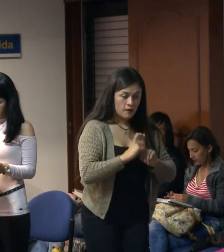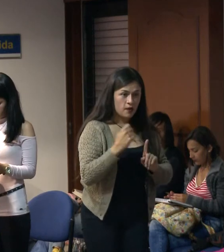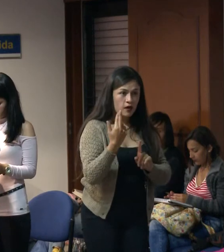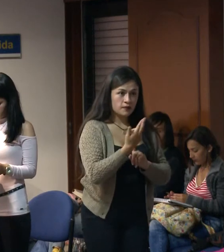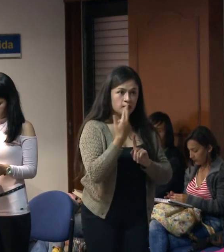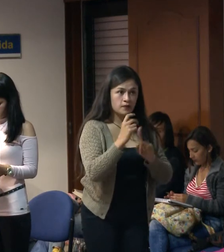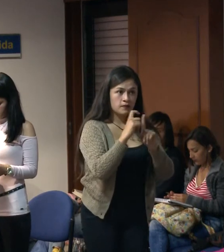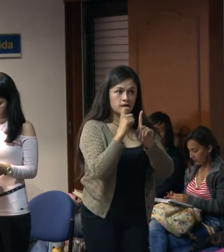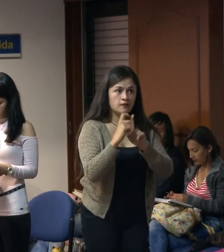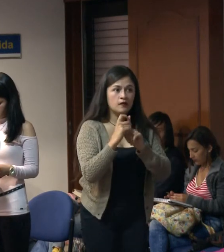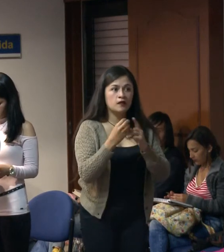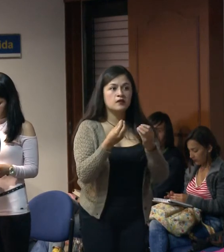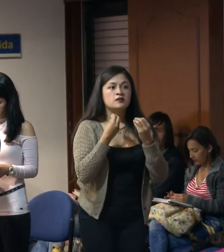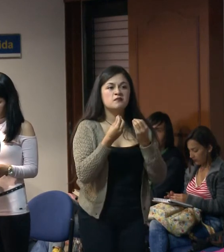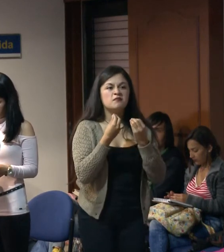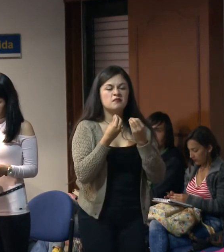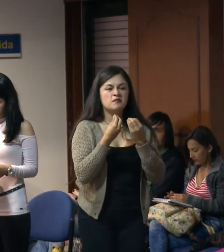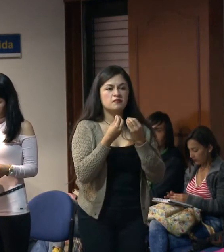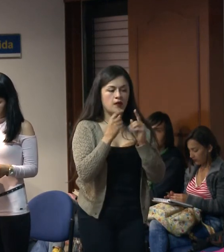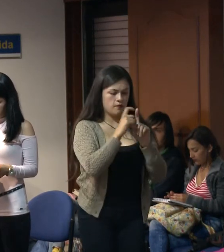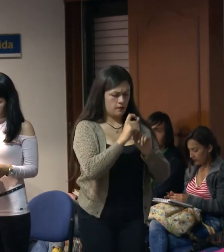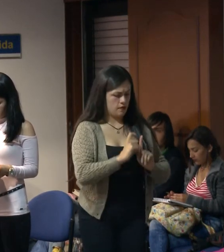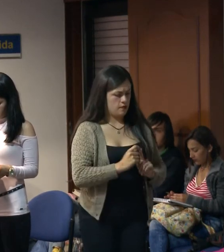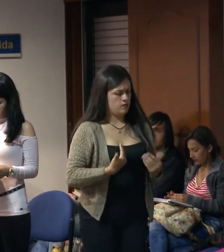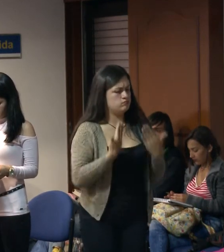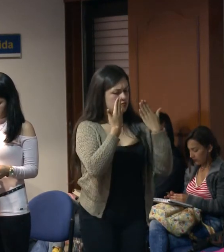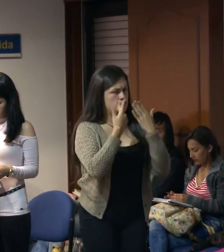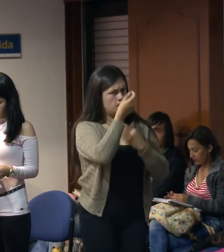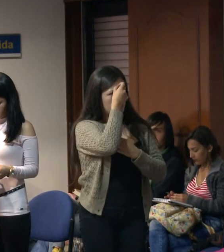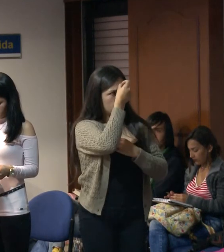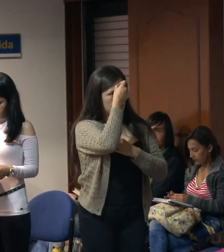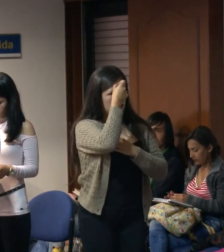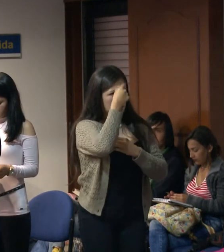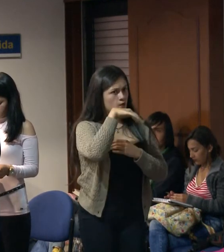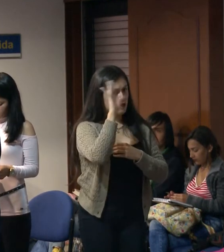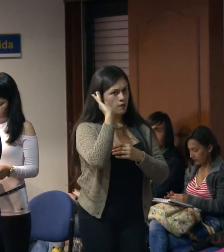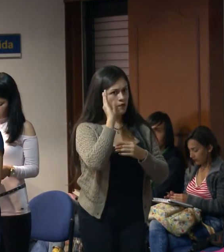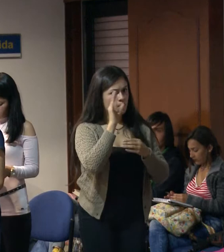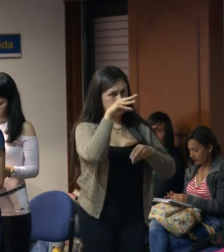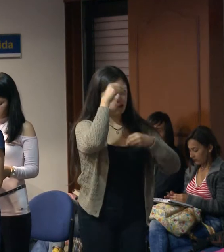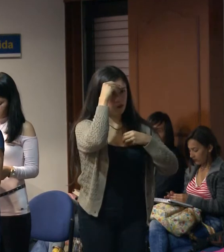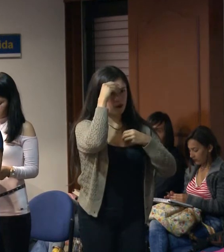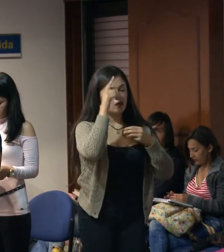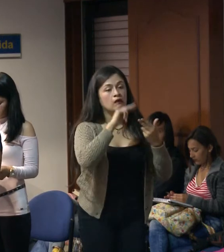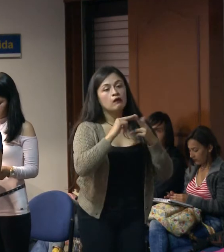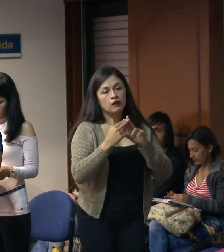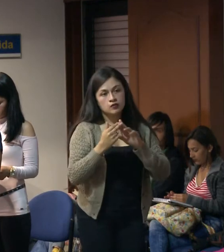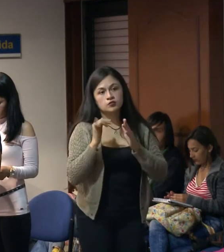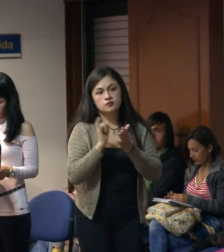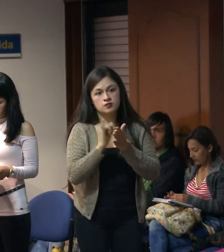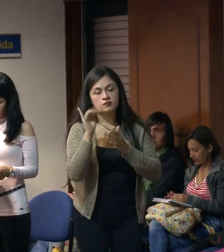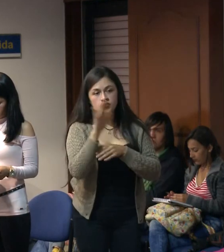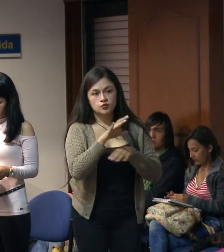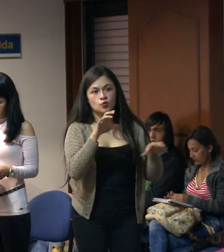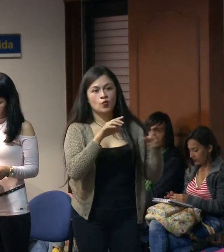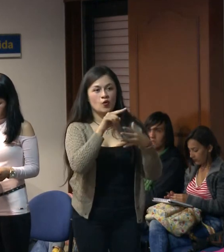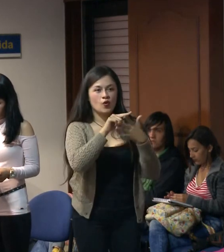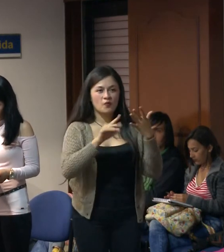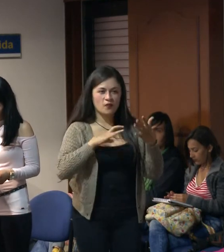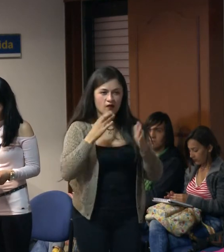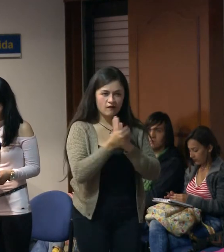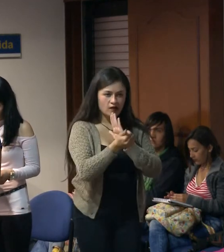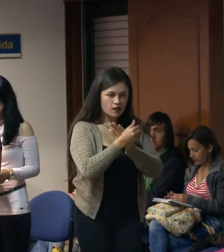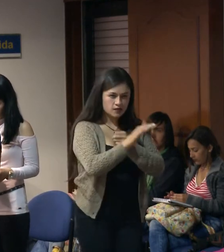que sea algo más, digamos, que nos contribuya también a la memoria, que es una de las funciones ejecutivas que estamos